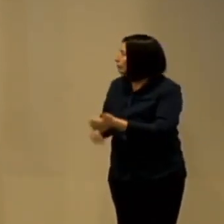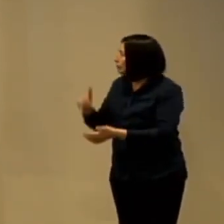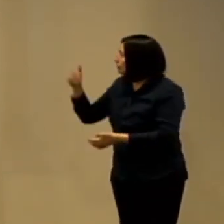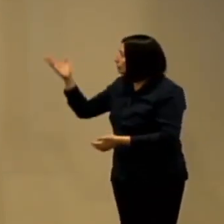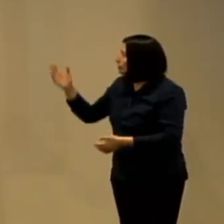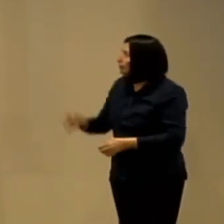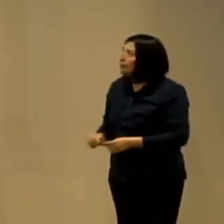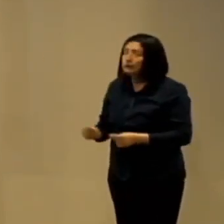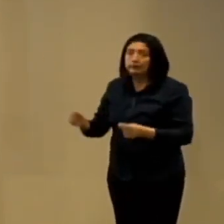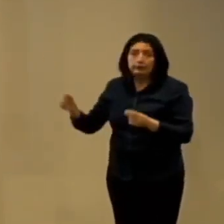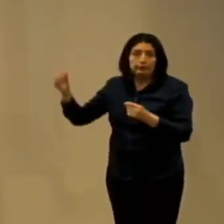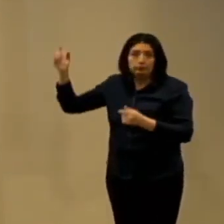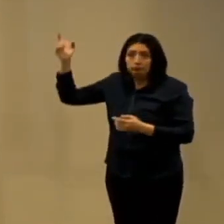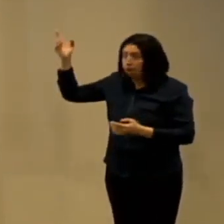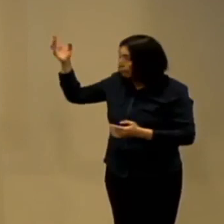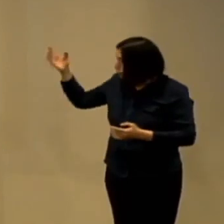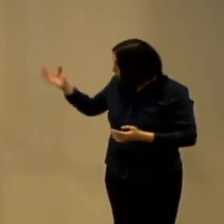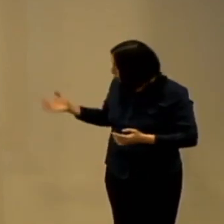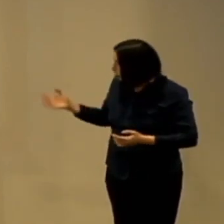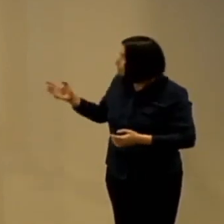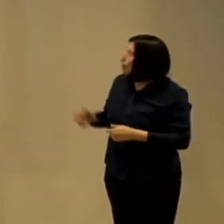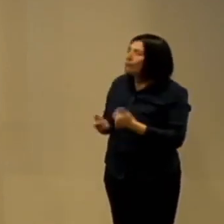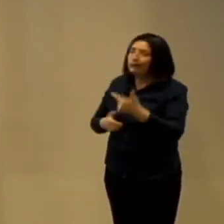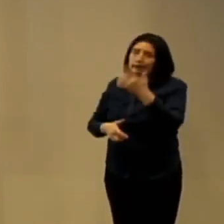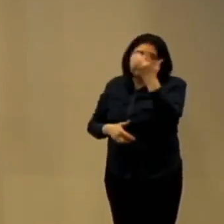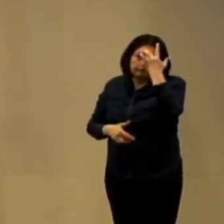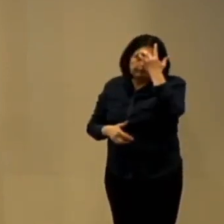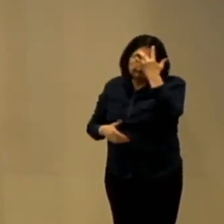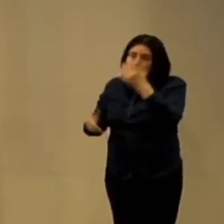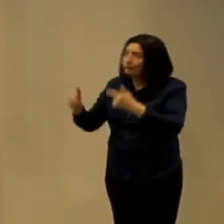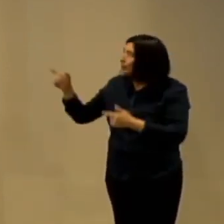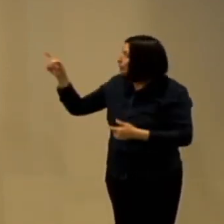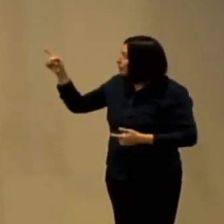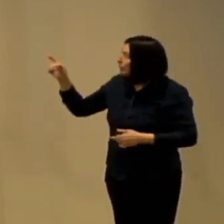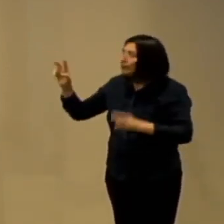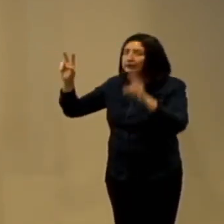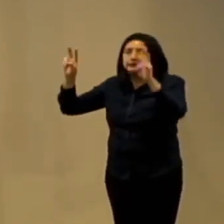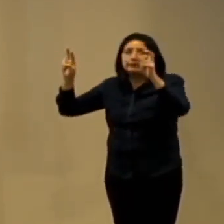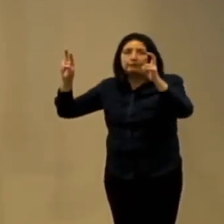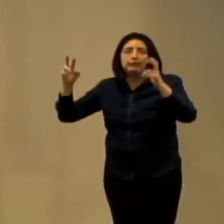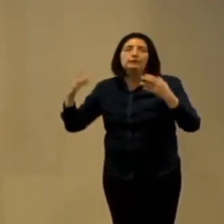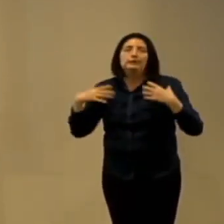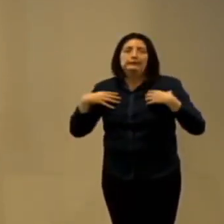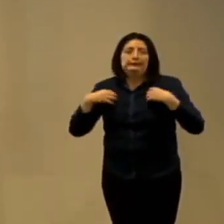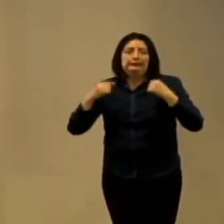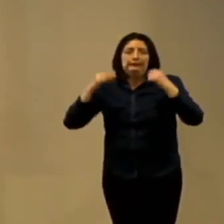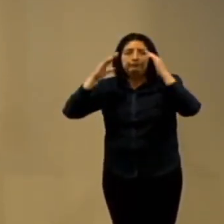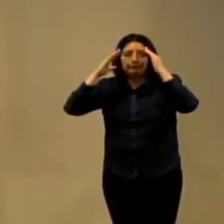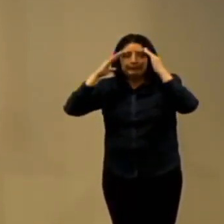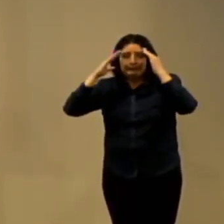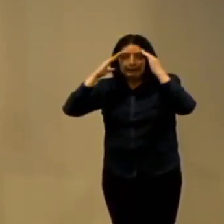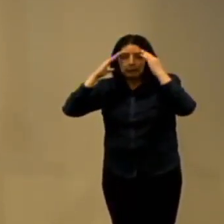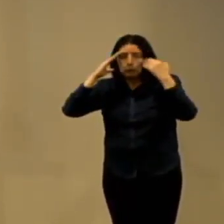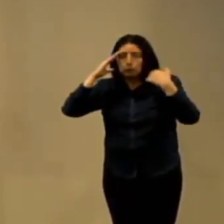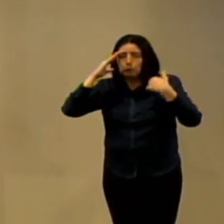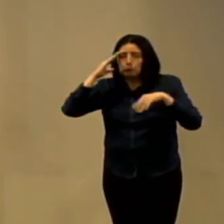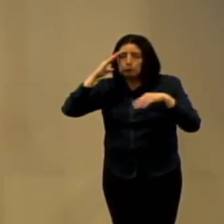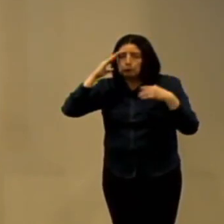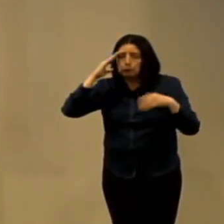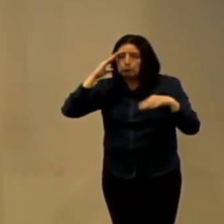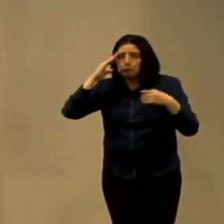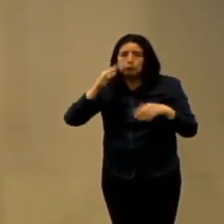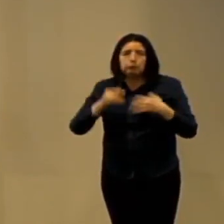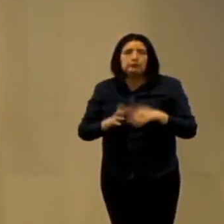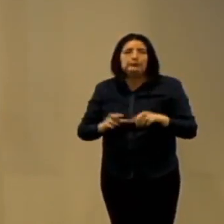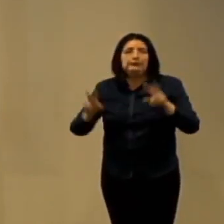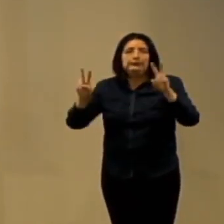Bueno, aquí rápidamente para que vean cuáles son las enfermedades, y aquí viene lo de salud mental. Salud mental es la enfermedad que más carga tiene en el tema